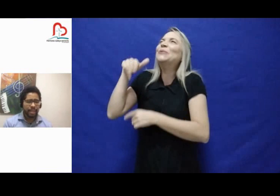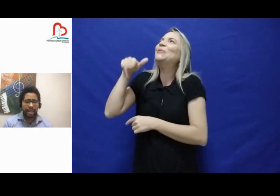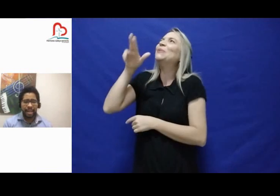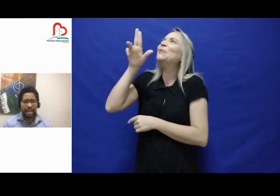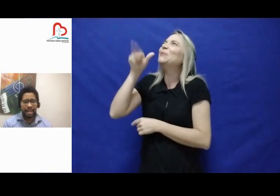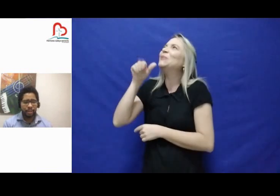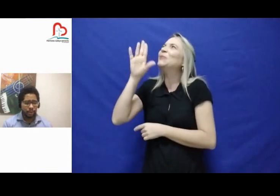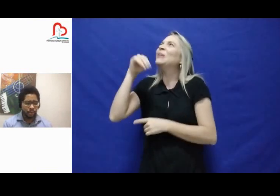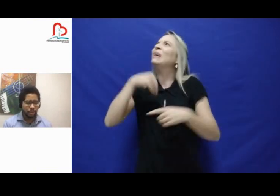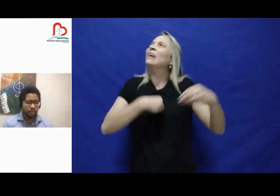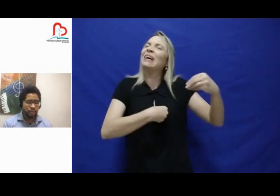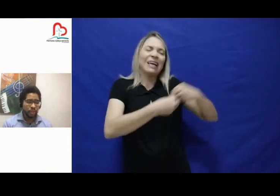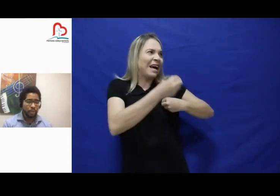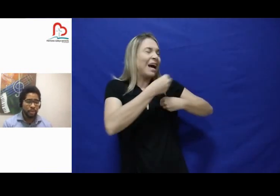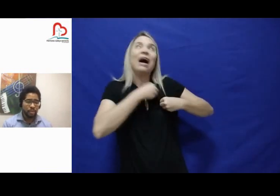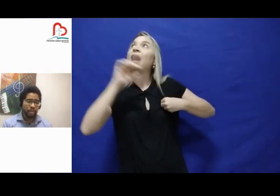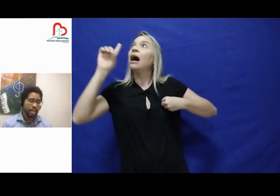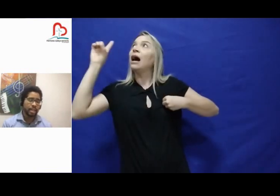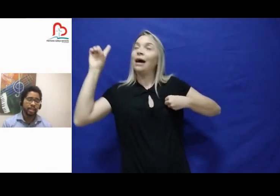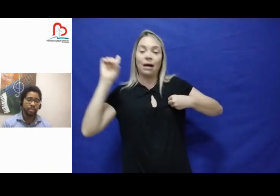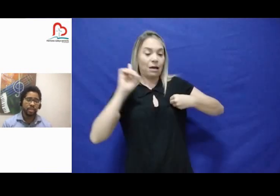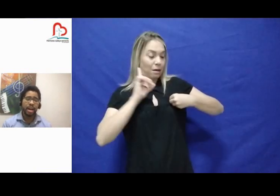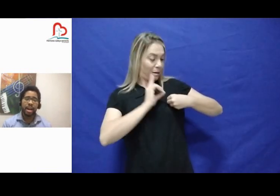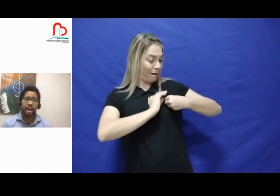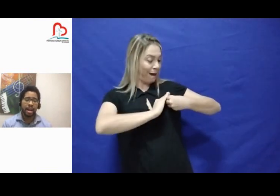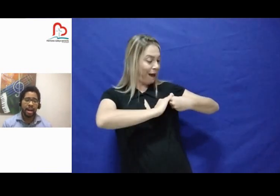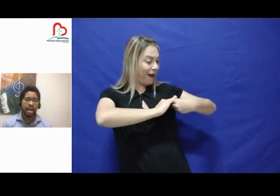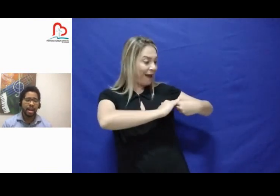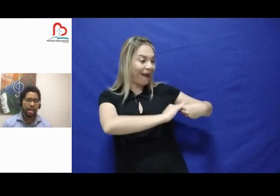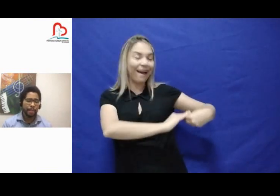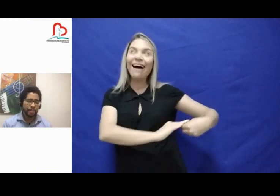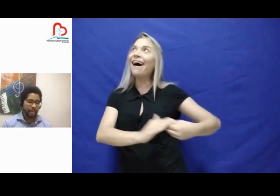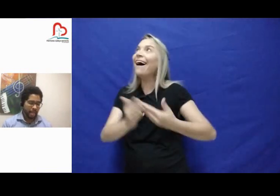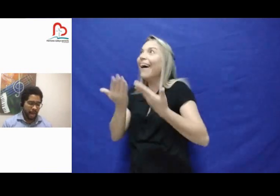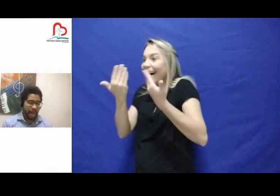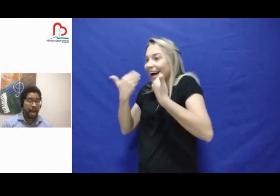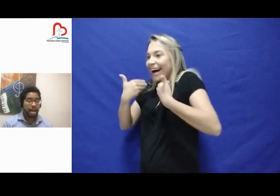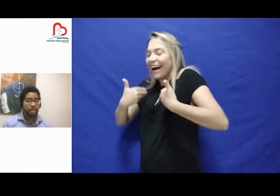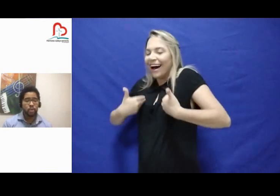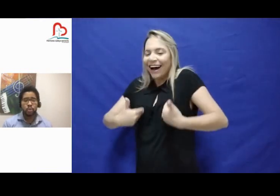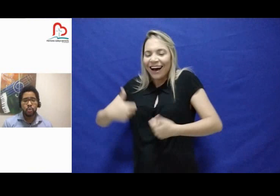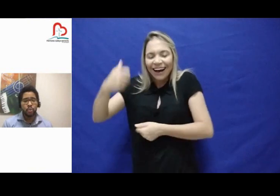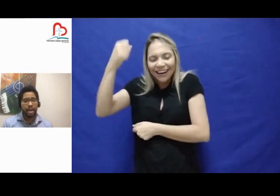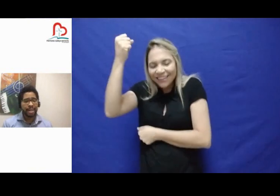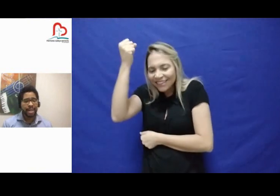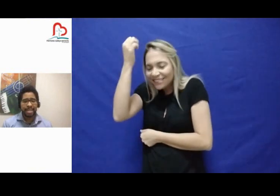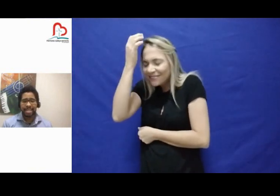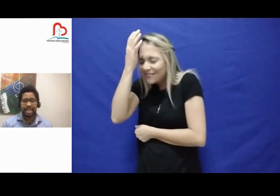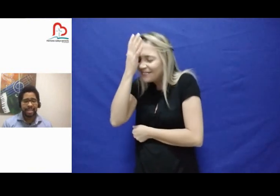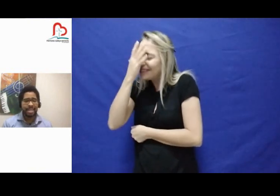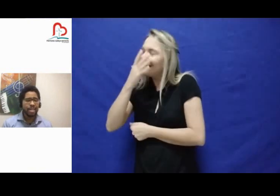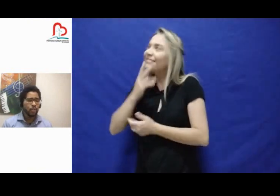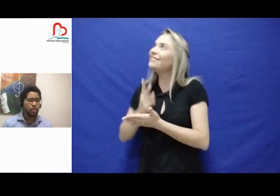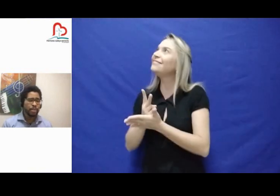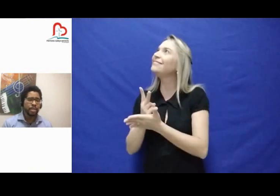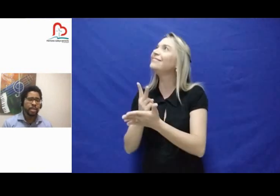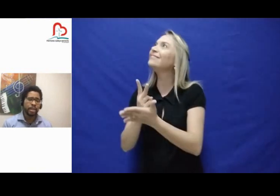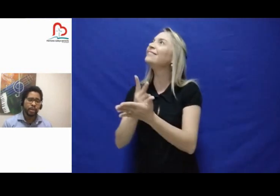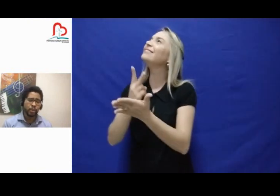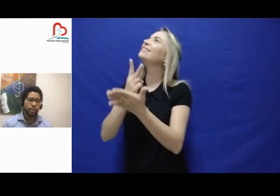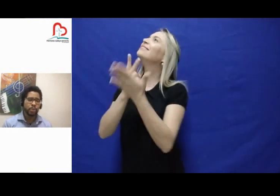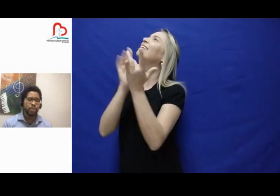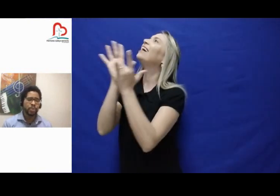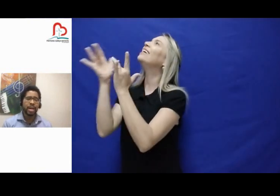do pecado, vil me vem livrar. A sua graça não